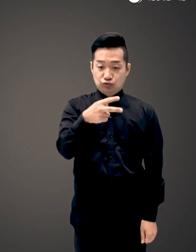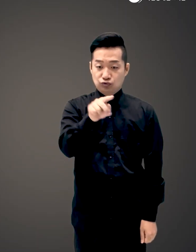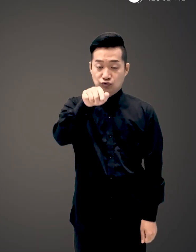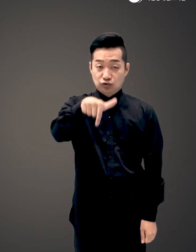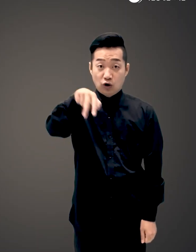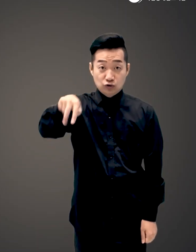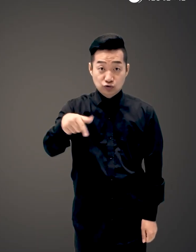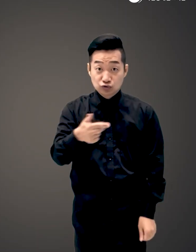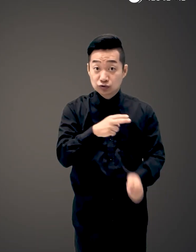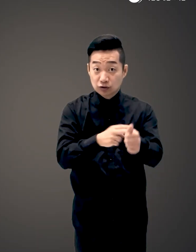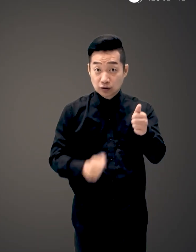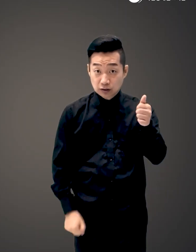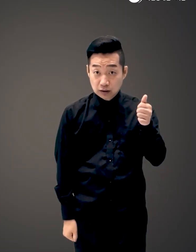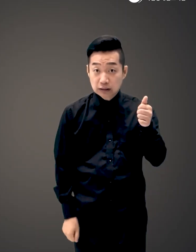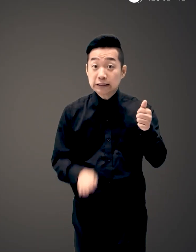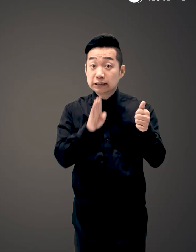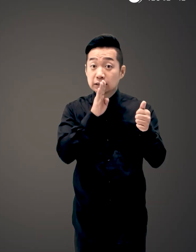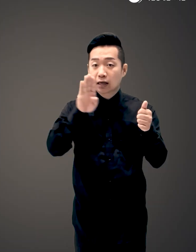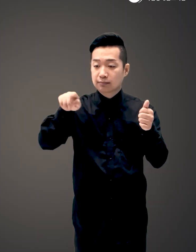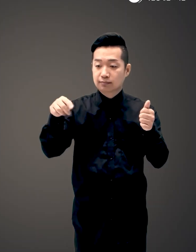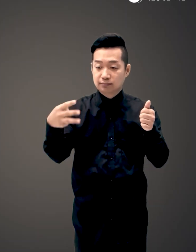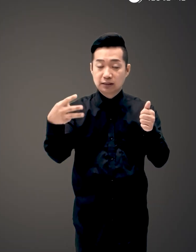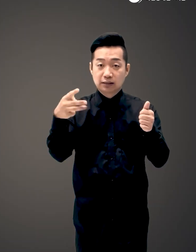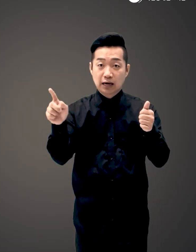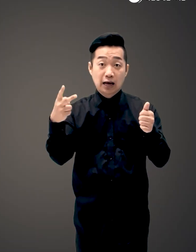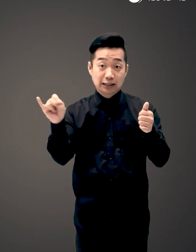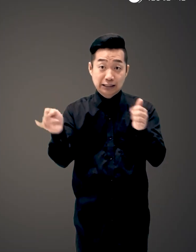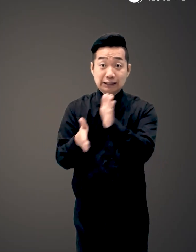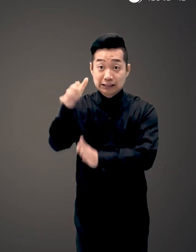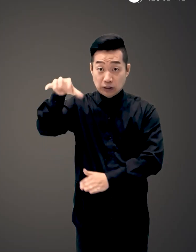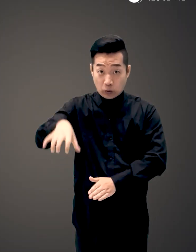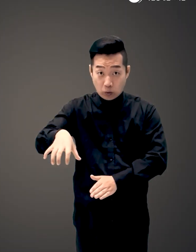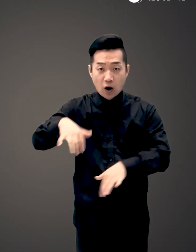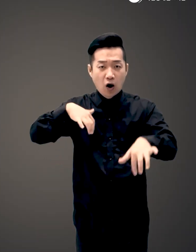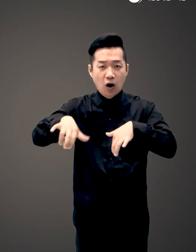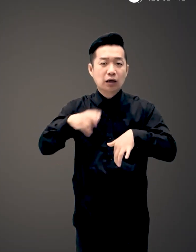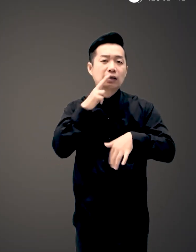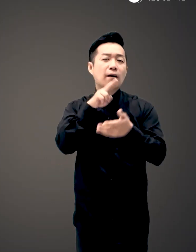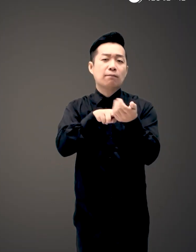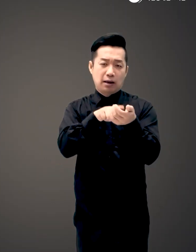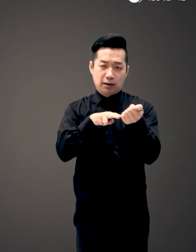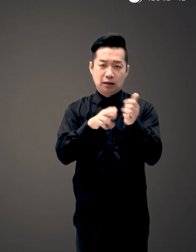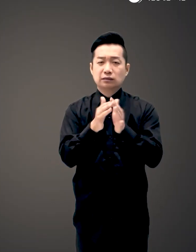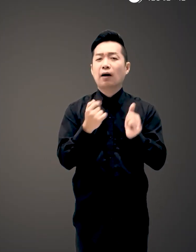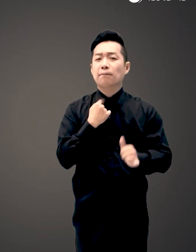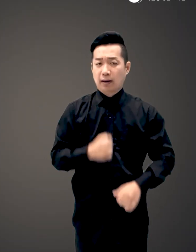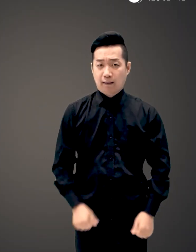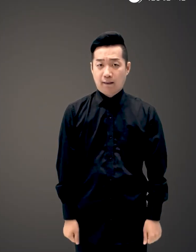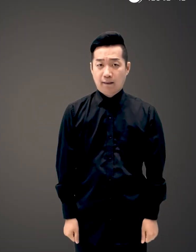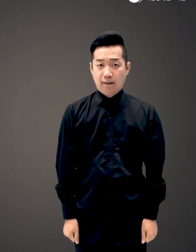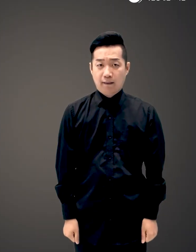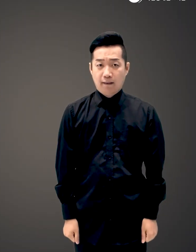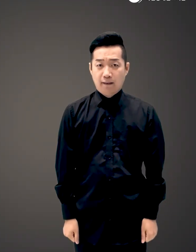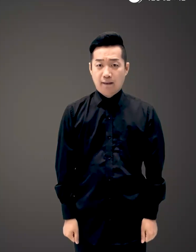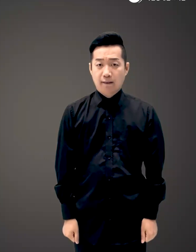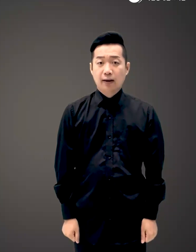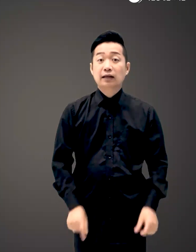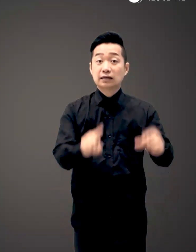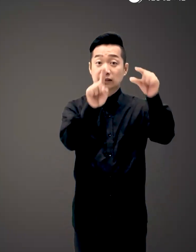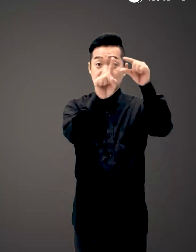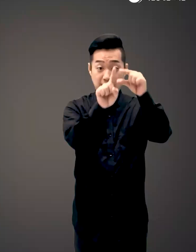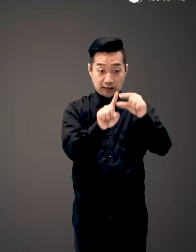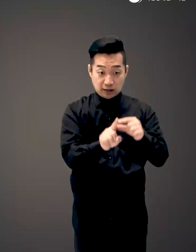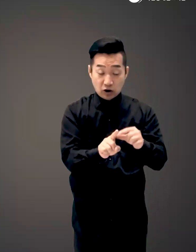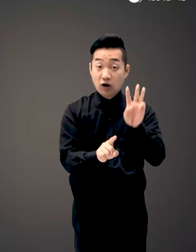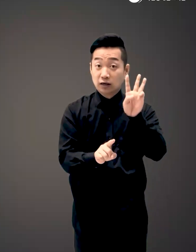우덕순 이분은 실제로 블라디보스토크 그 거리에서 담배를 팔던 담배팔이였습니다. 그러니까 이